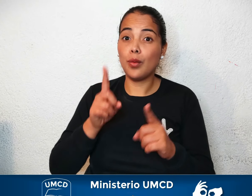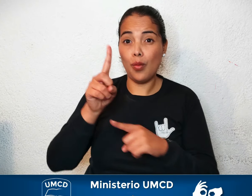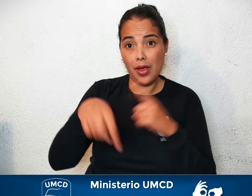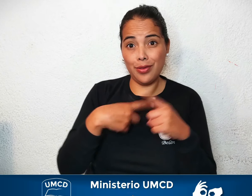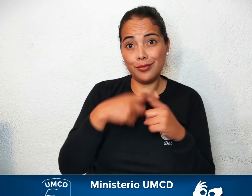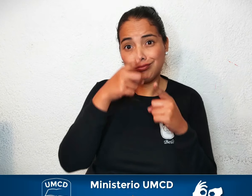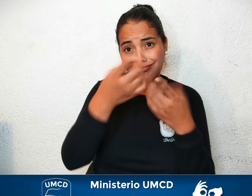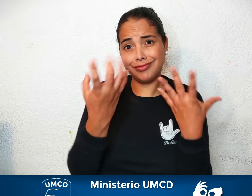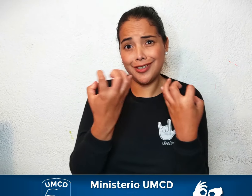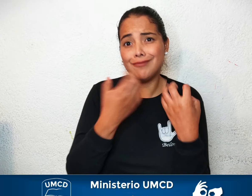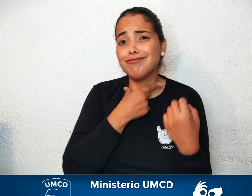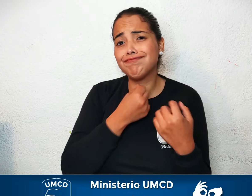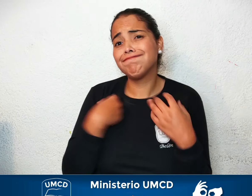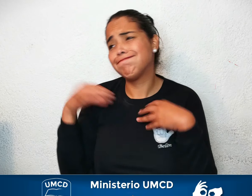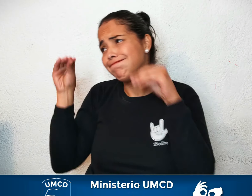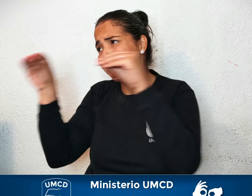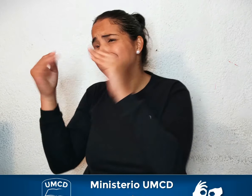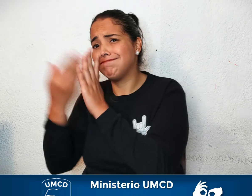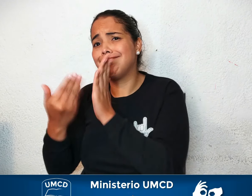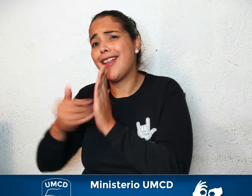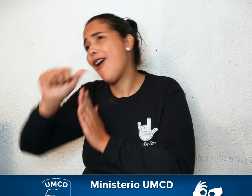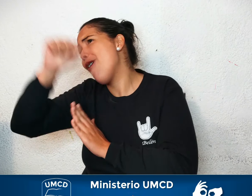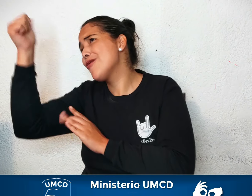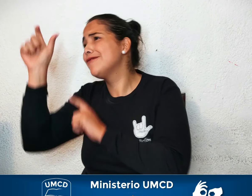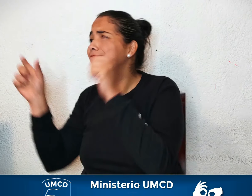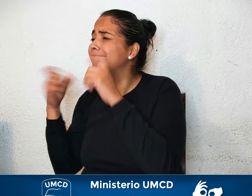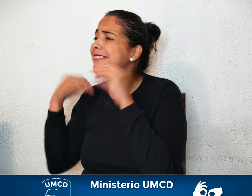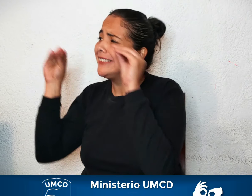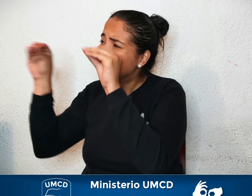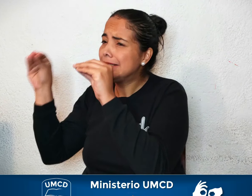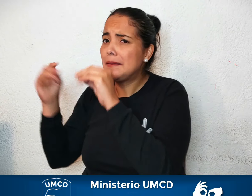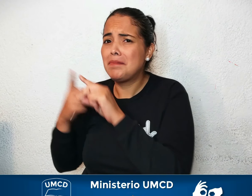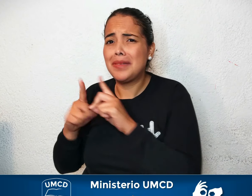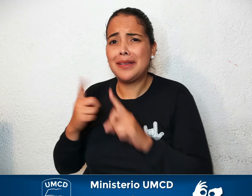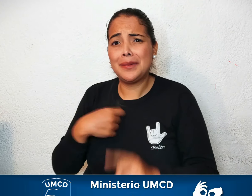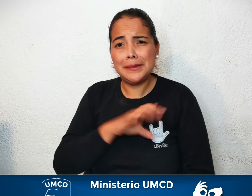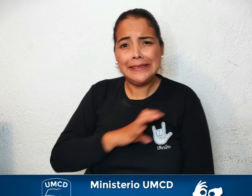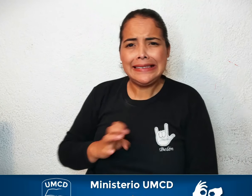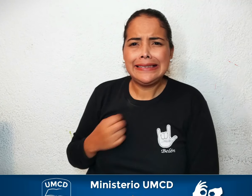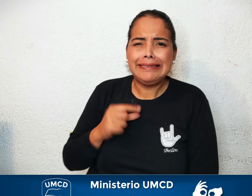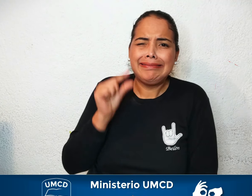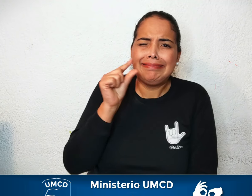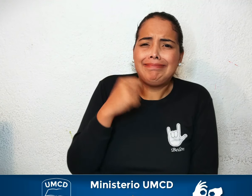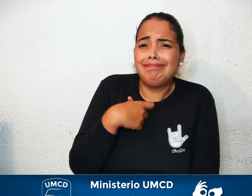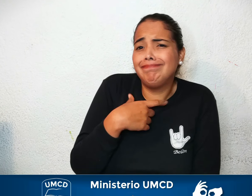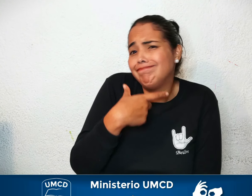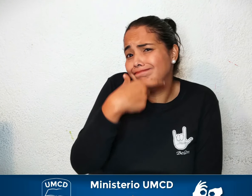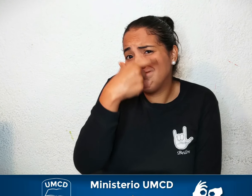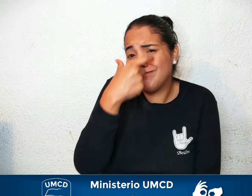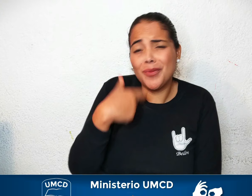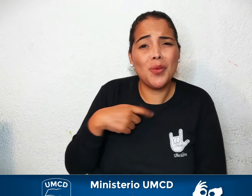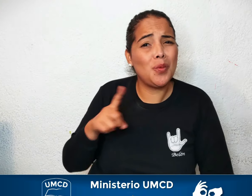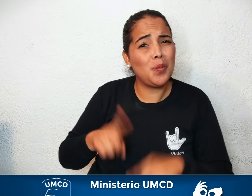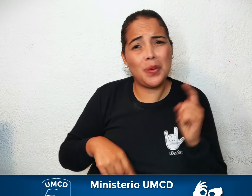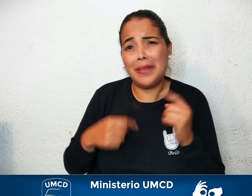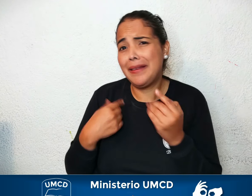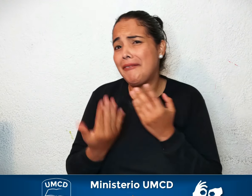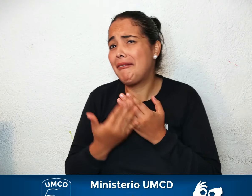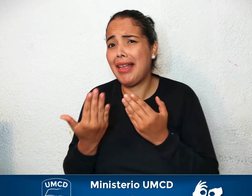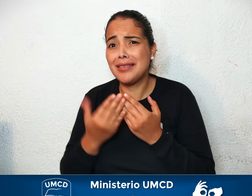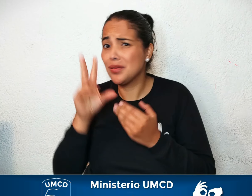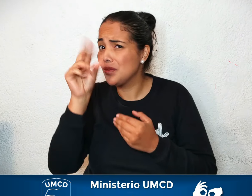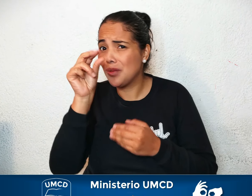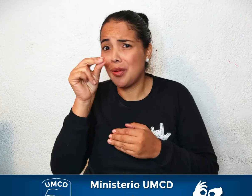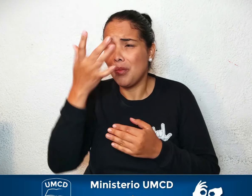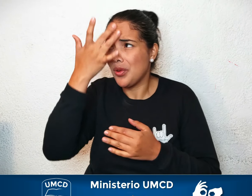El poder testificar de nombre del Señor Jesucristo es uno de los retos que muchos de los cristianos enfrentamos. La verdad es que no es fácil